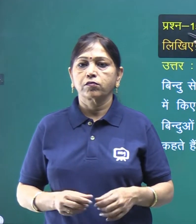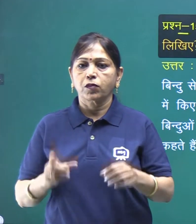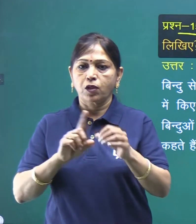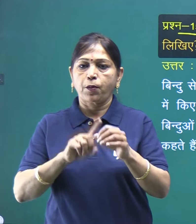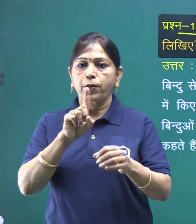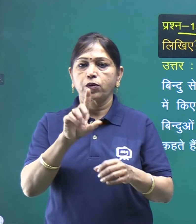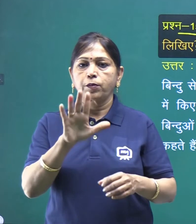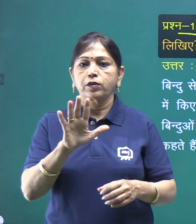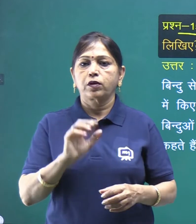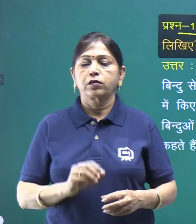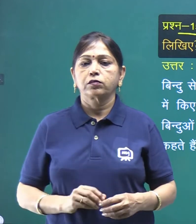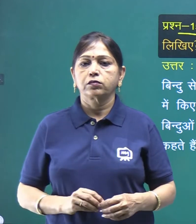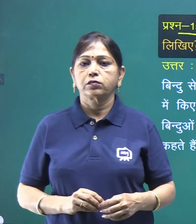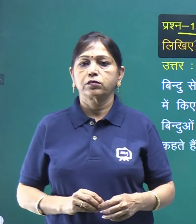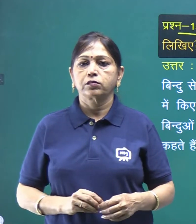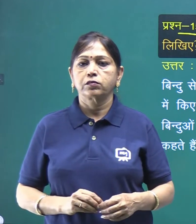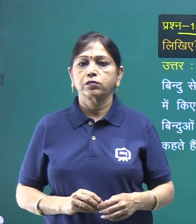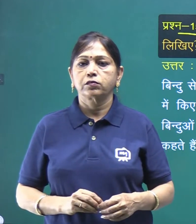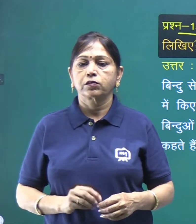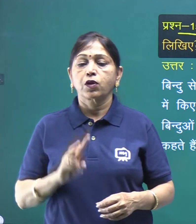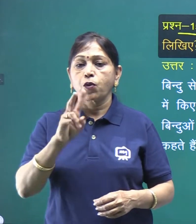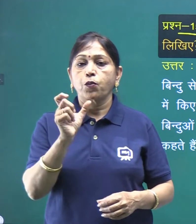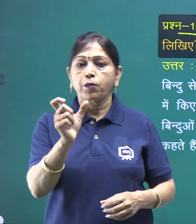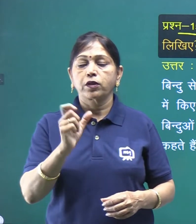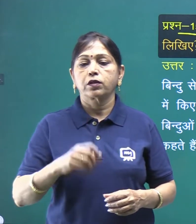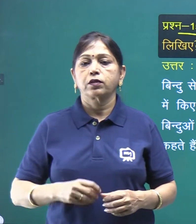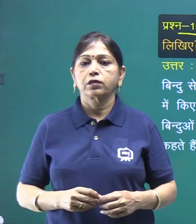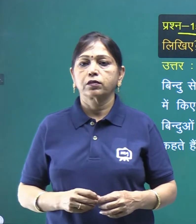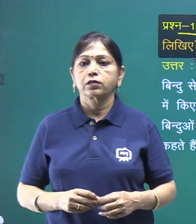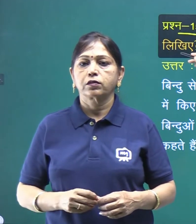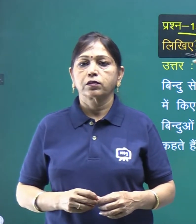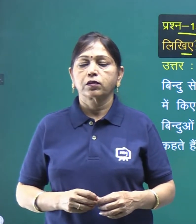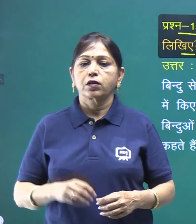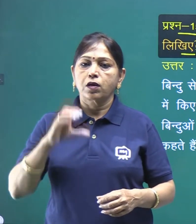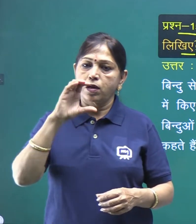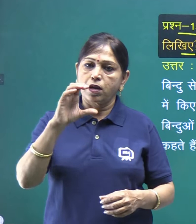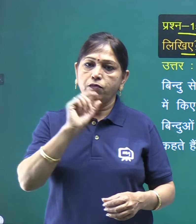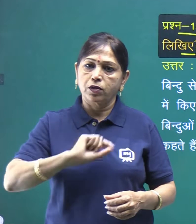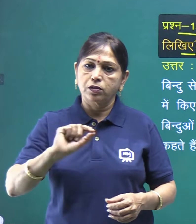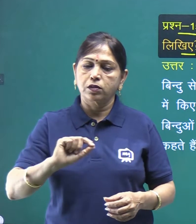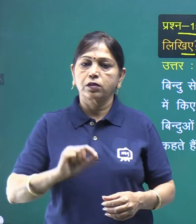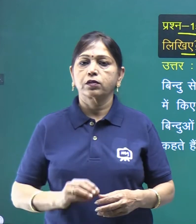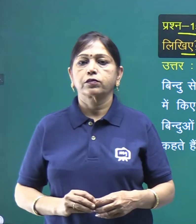प्रश्न 15, विभवांतर की परिभाषा लिखिए।